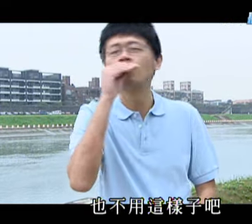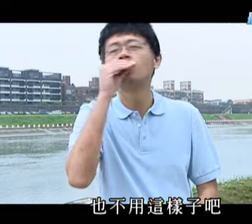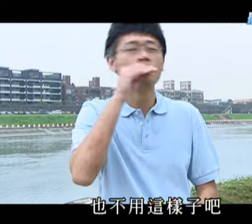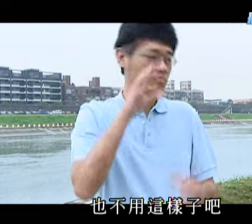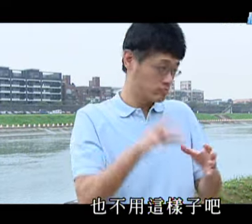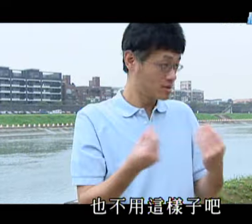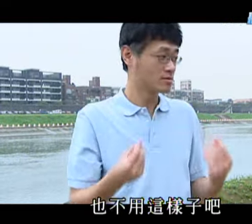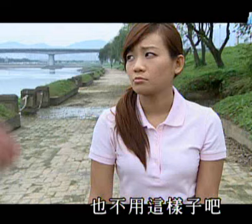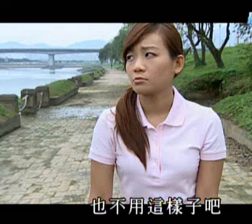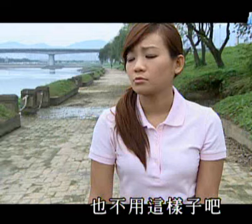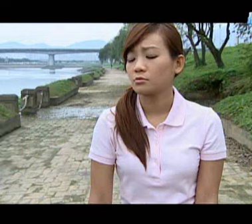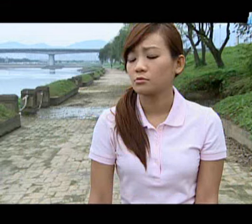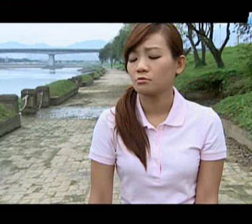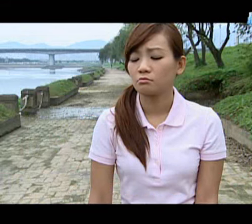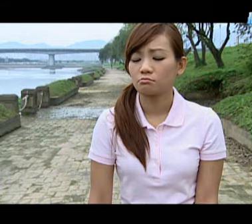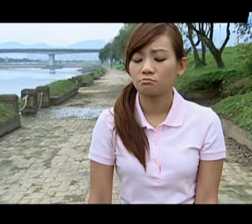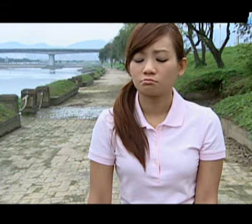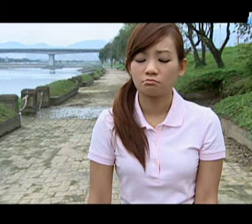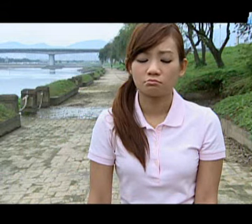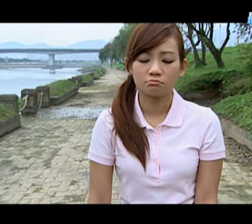这样子吧。